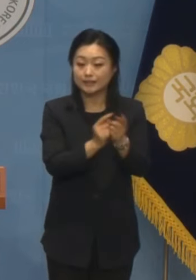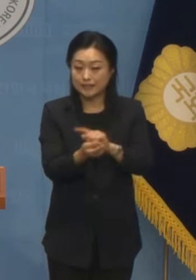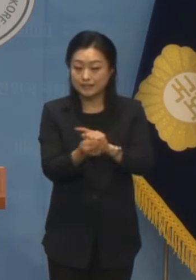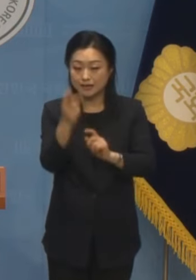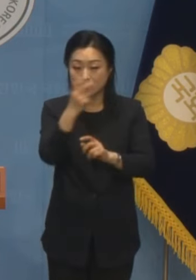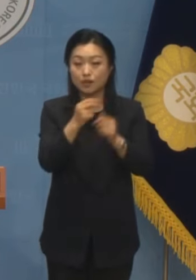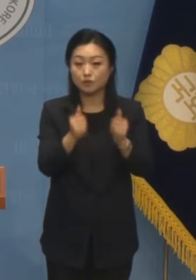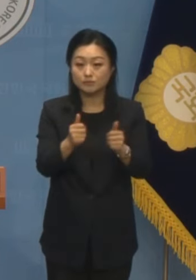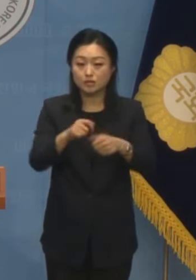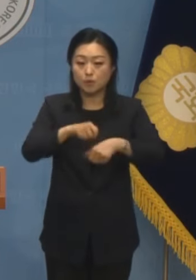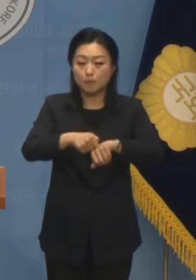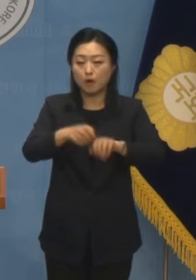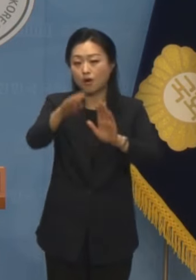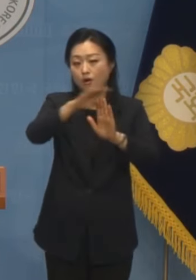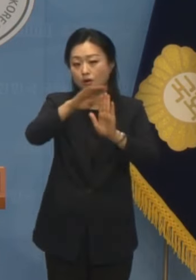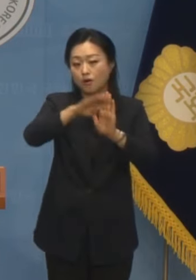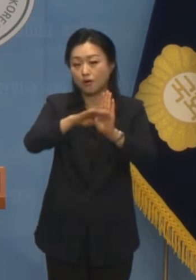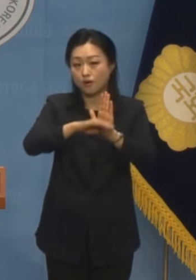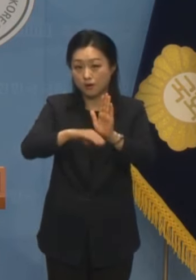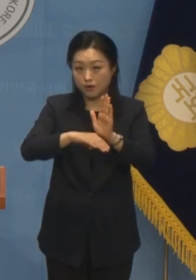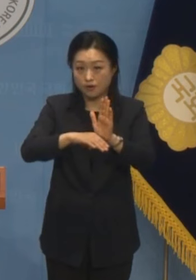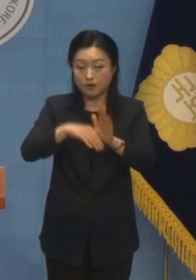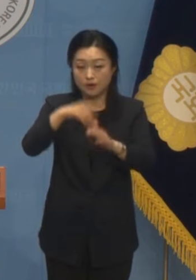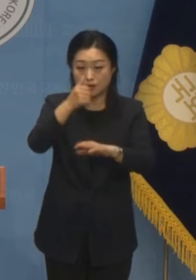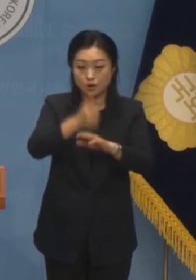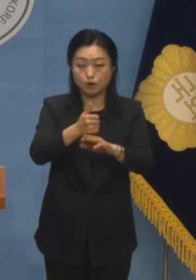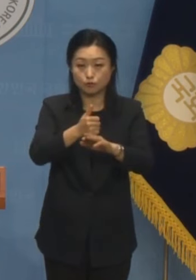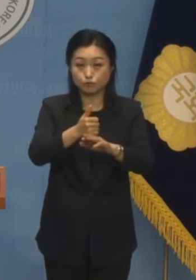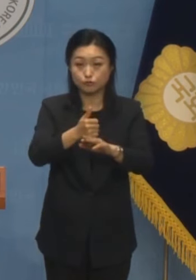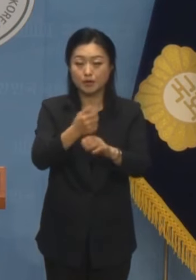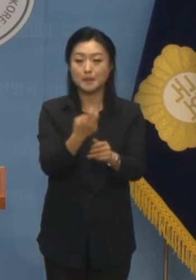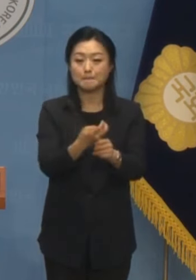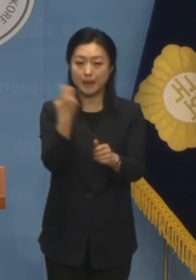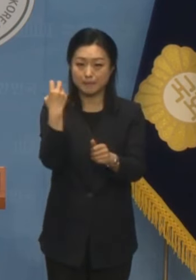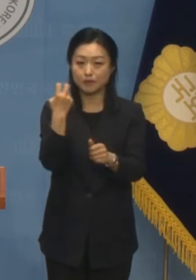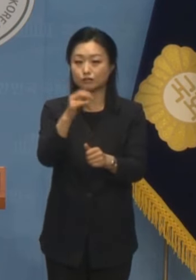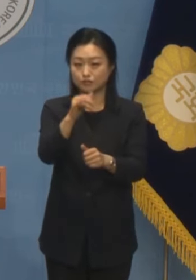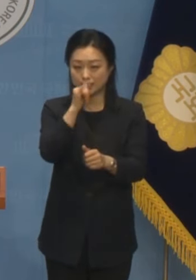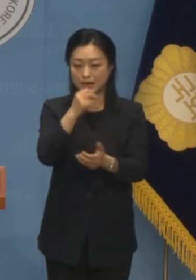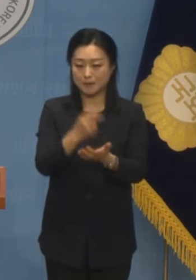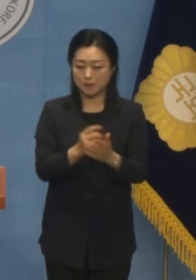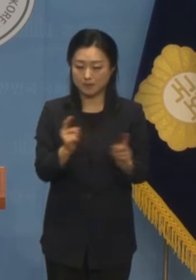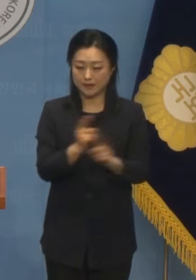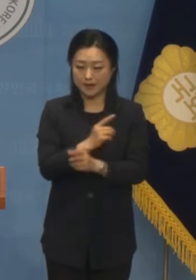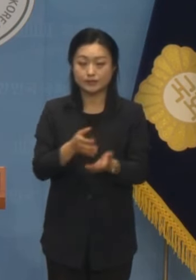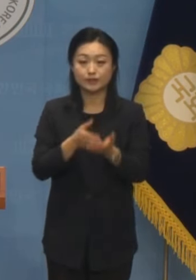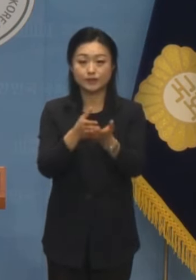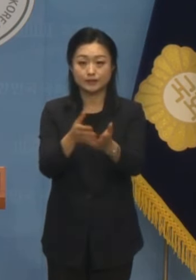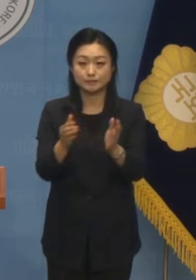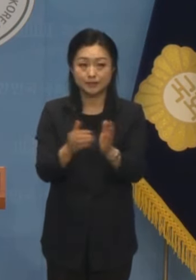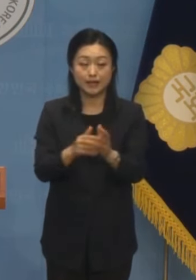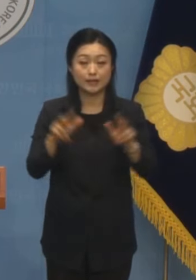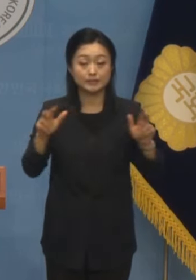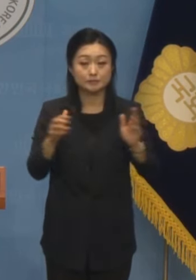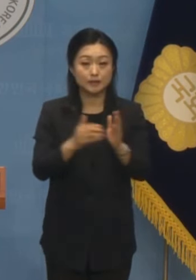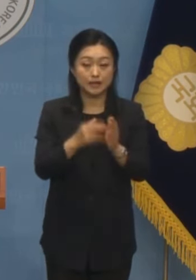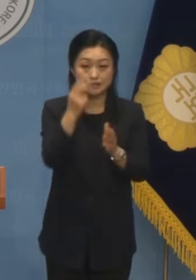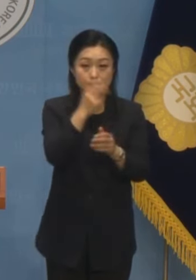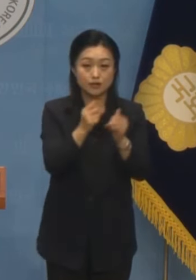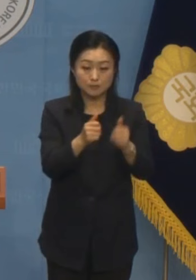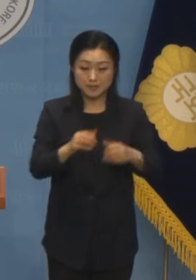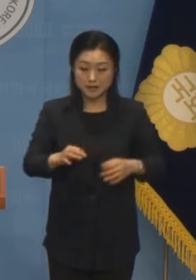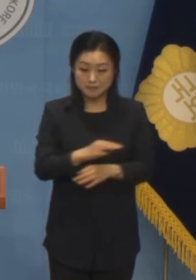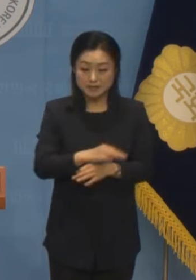검사도 징계에 의한 파면이 가능하도록 개정하였습니다. 그간 검사들이